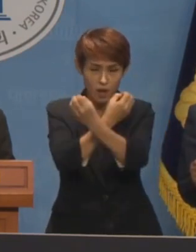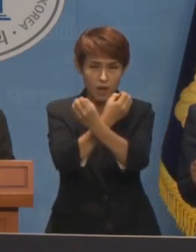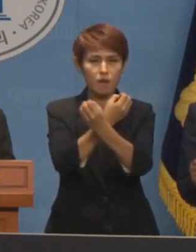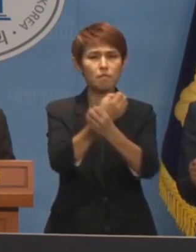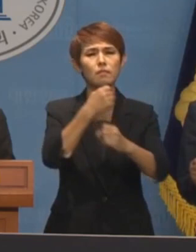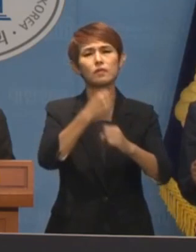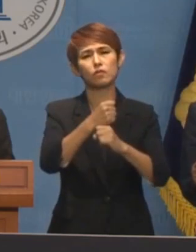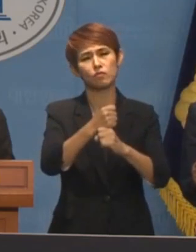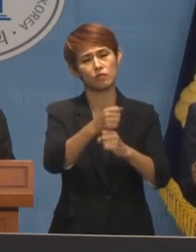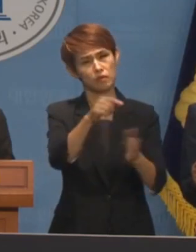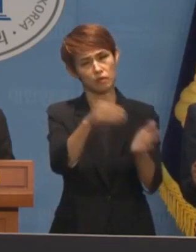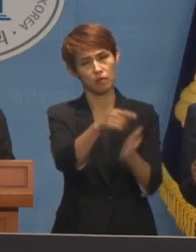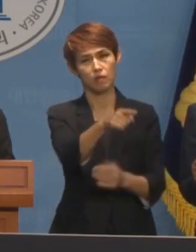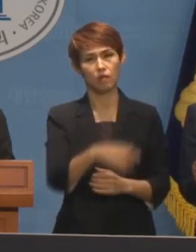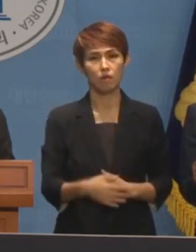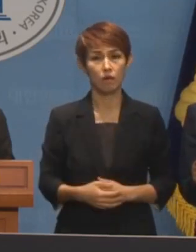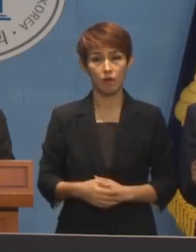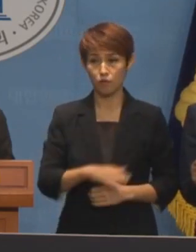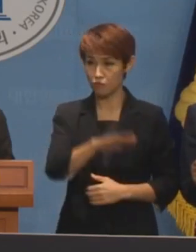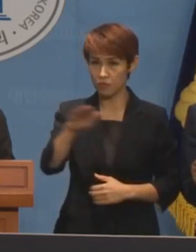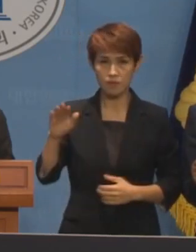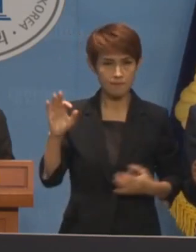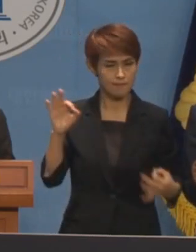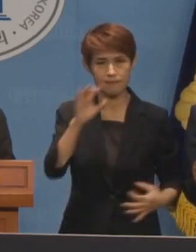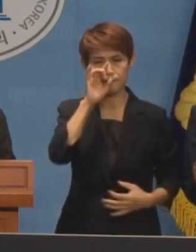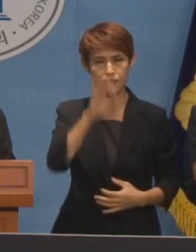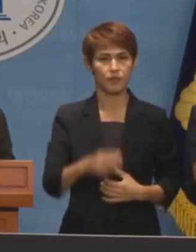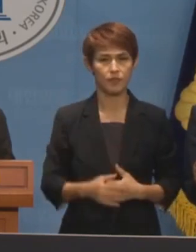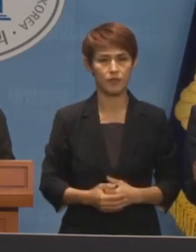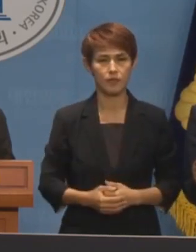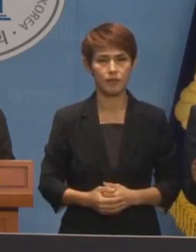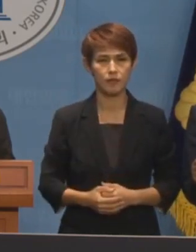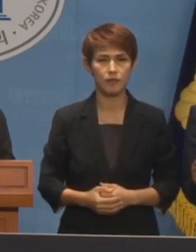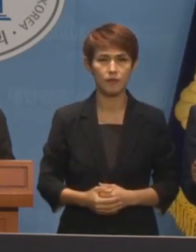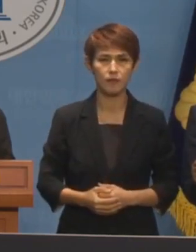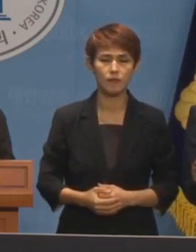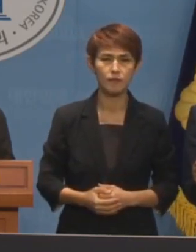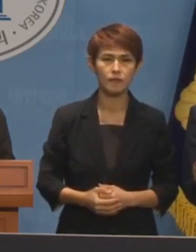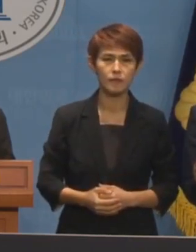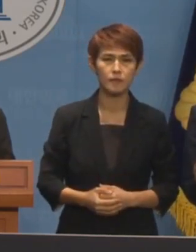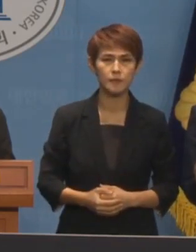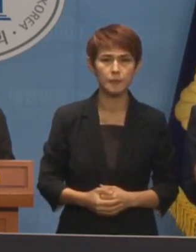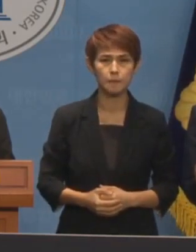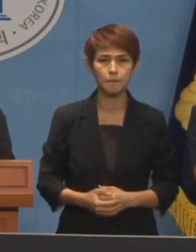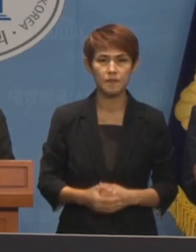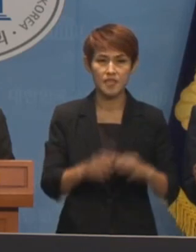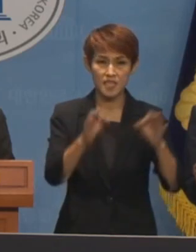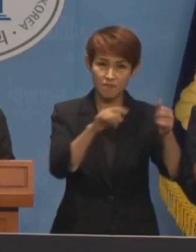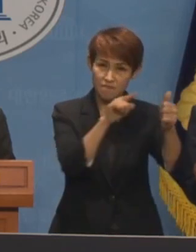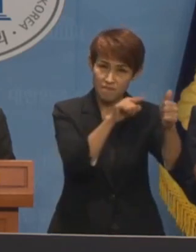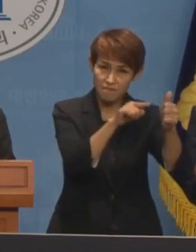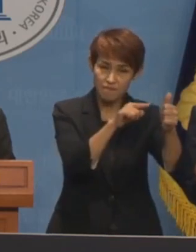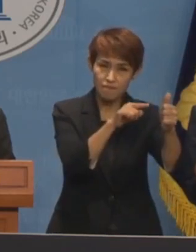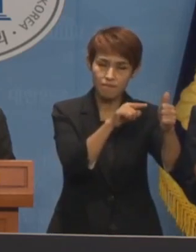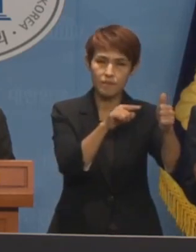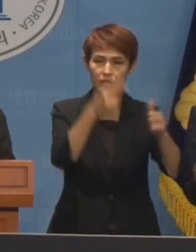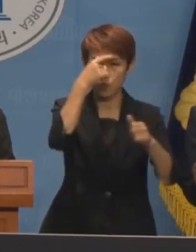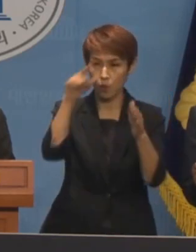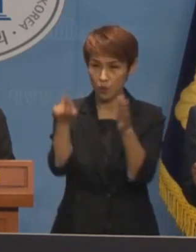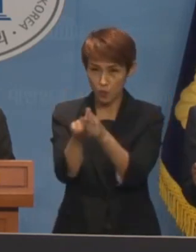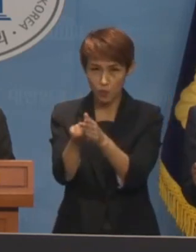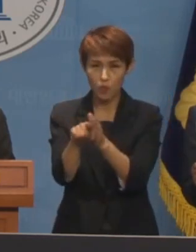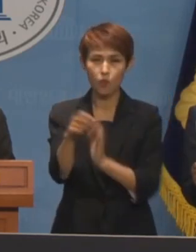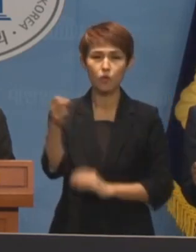만들었는데 우리는 이를 결코 용납할 수 없고 좌시하지 않을 것이다. 김성애 의원은 기독교는